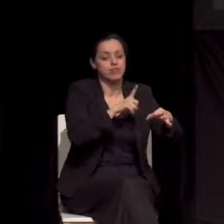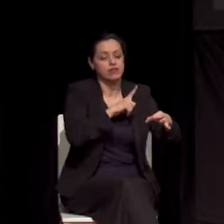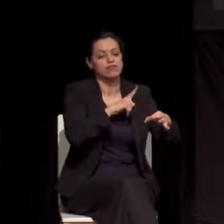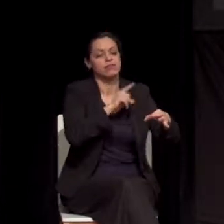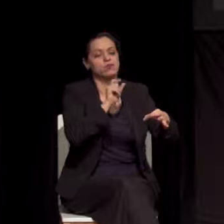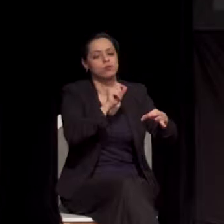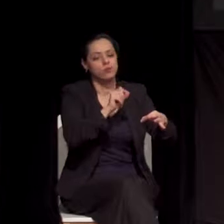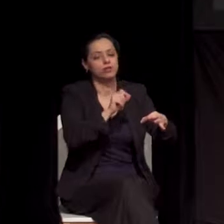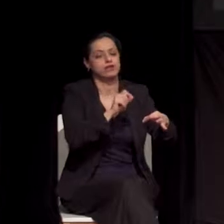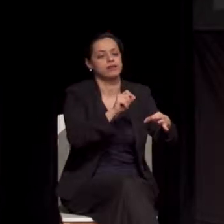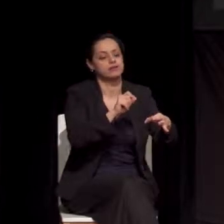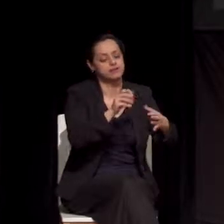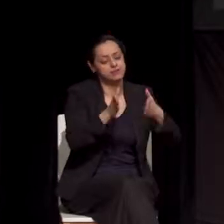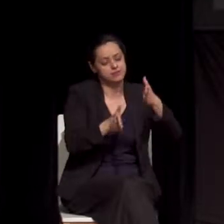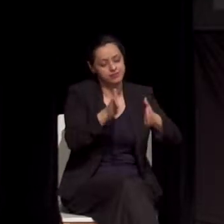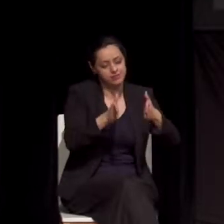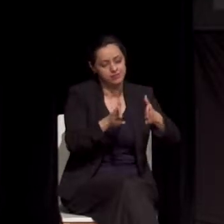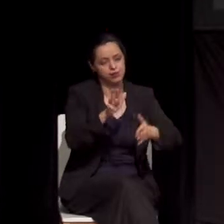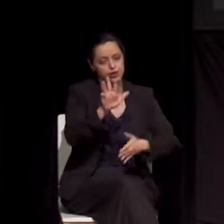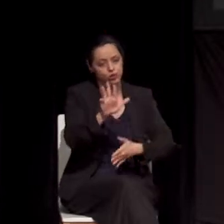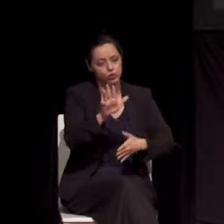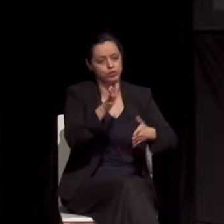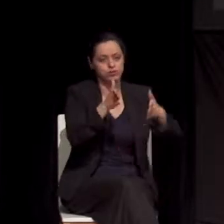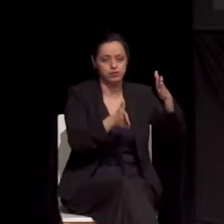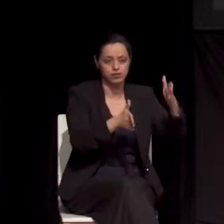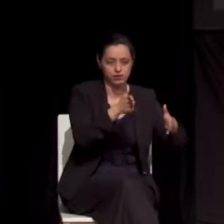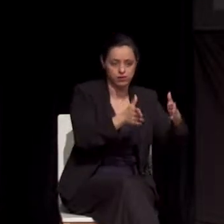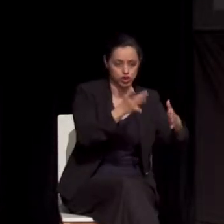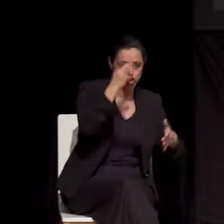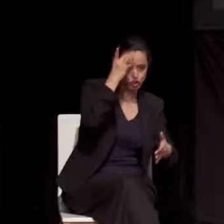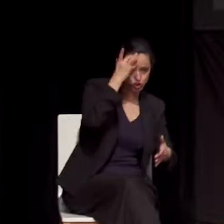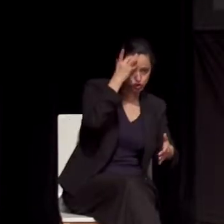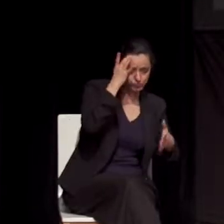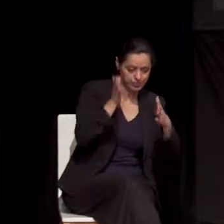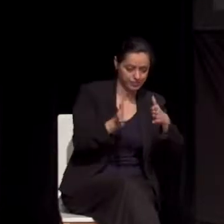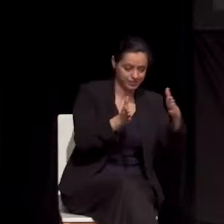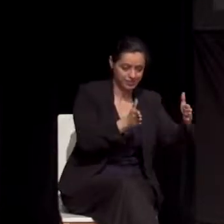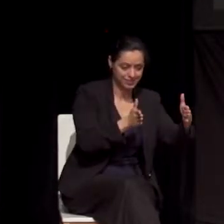Dilma. Nos Estados Unidos, Barack Obama.